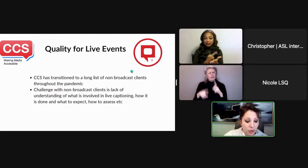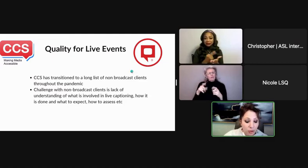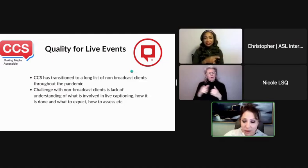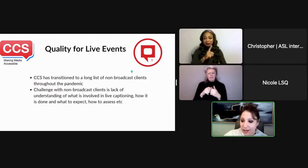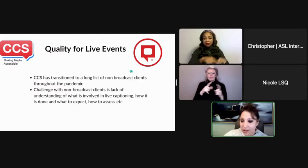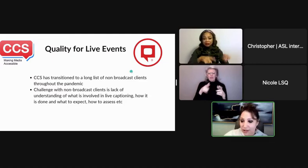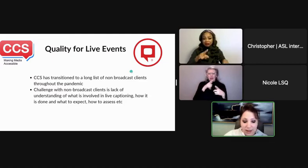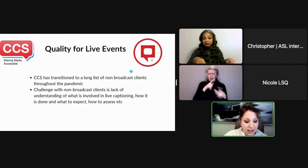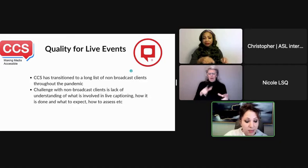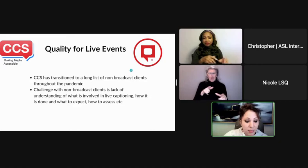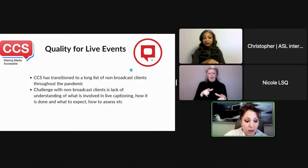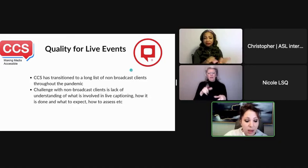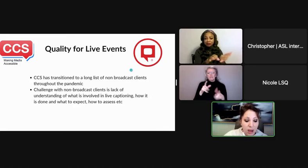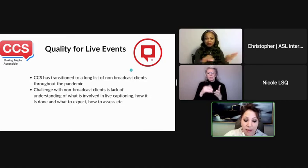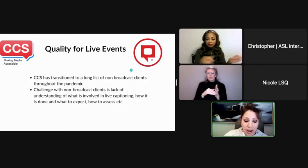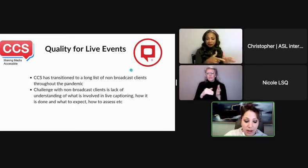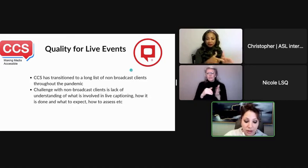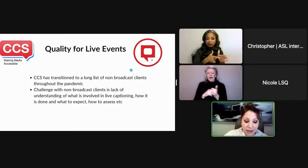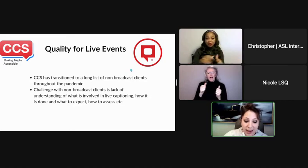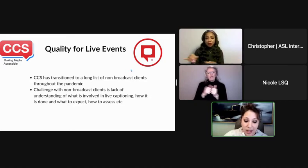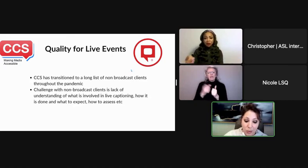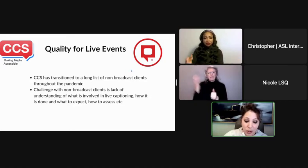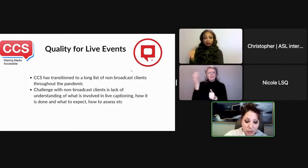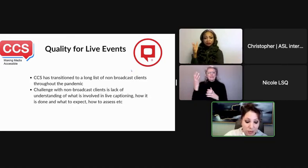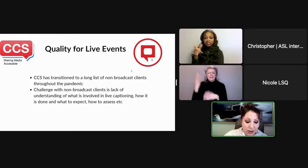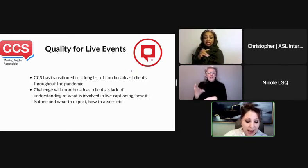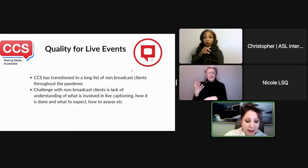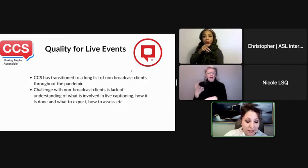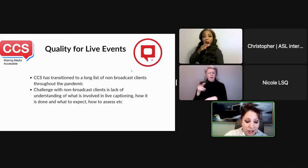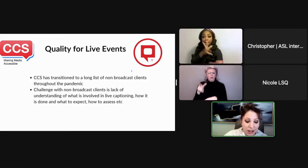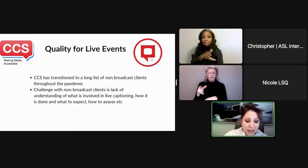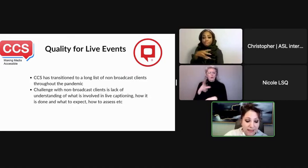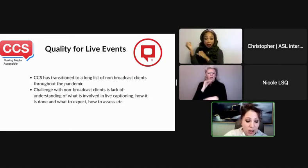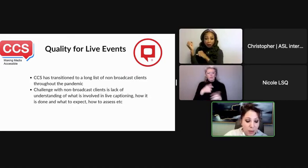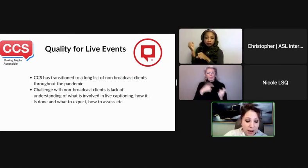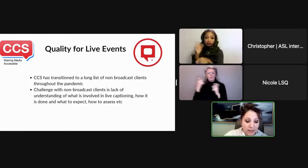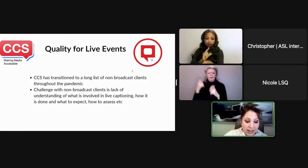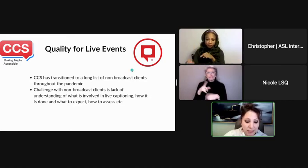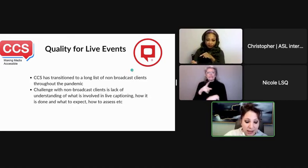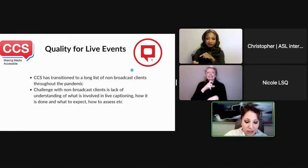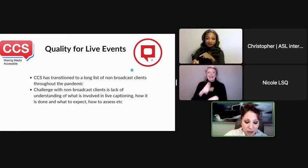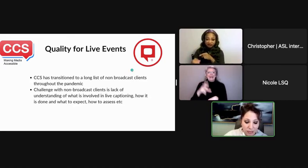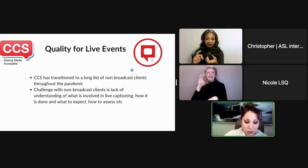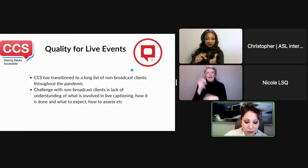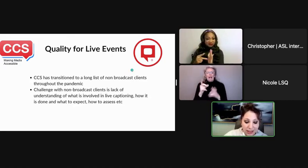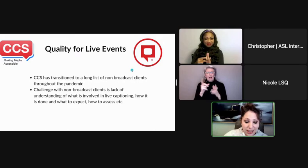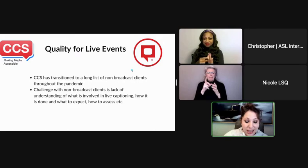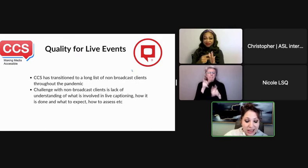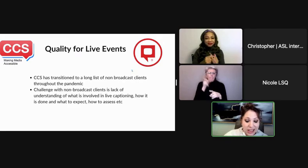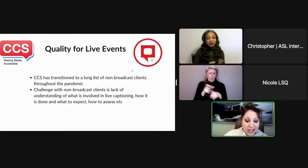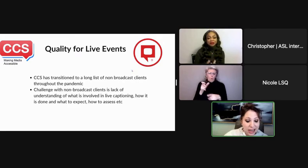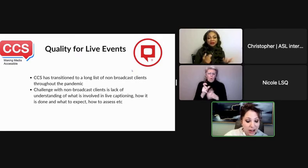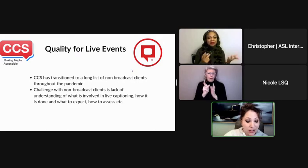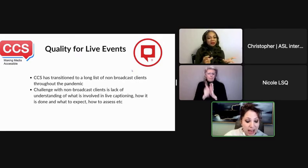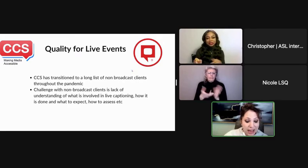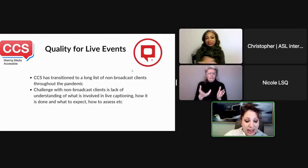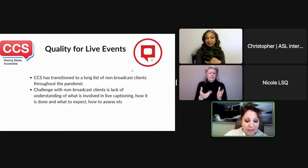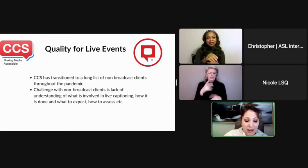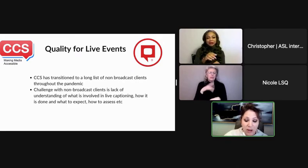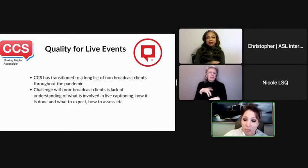langues et souvent avec des présentateurs qui parlent plus vite que 130 mots par minute. C'est ce que vous trouvez